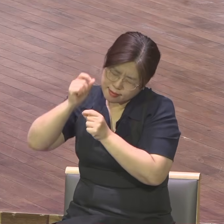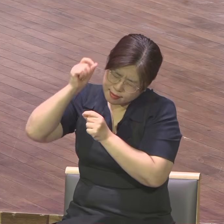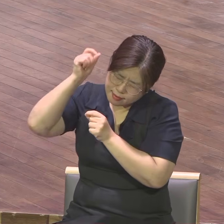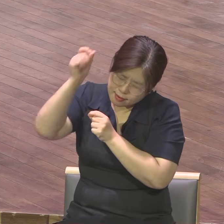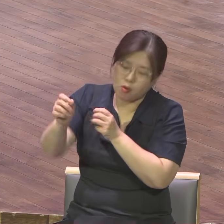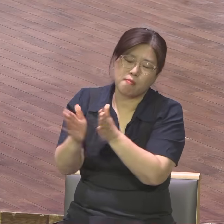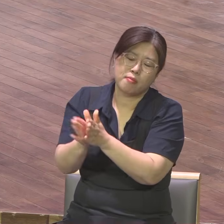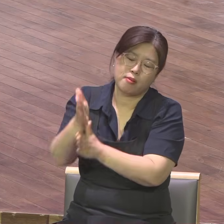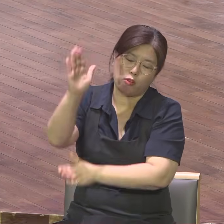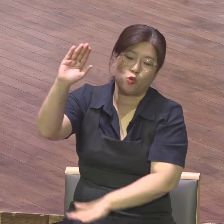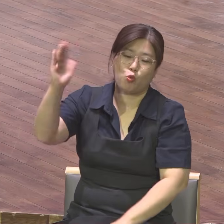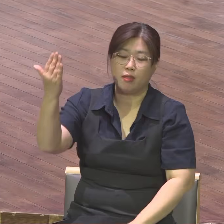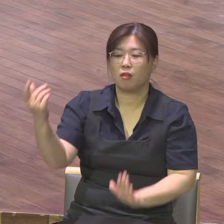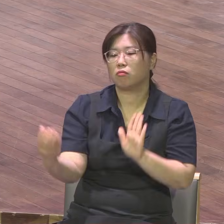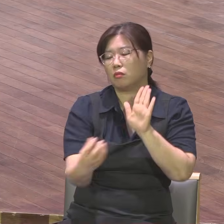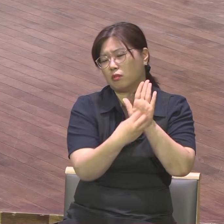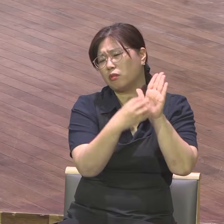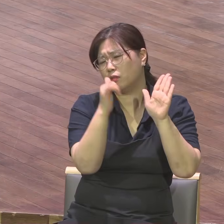그때 저는 아이 아프지요.